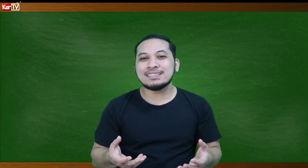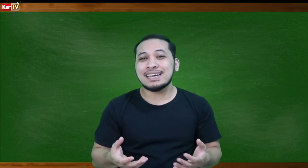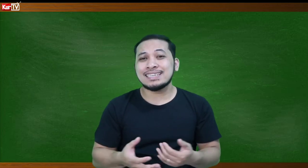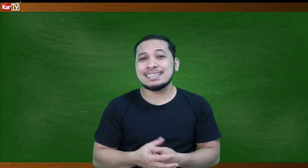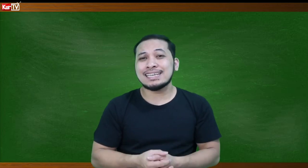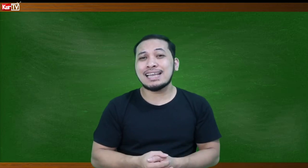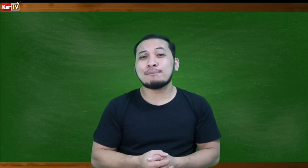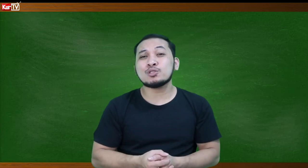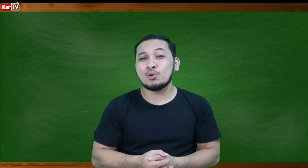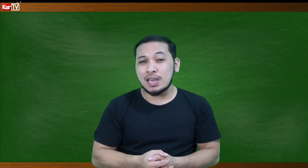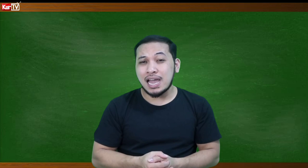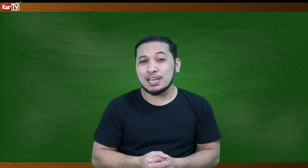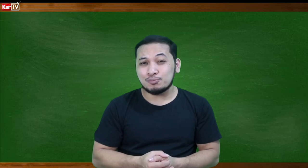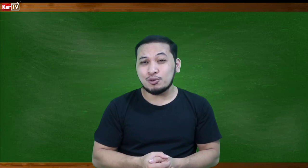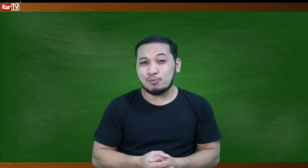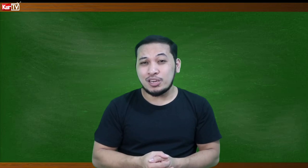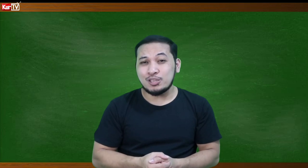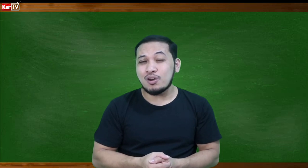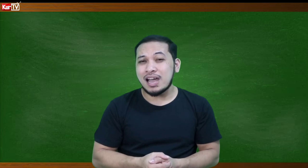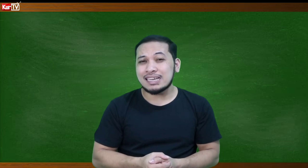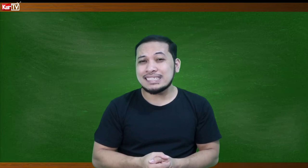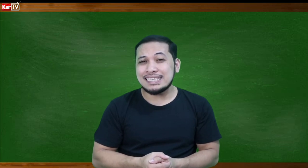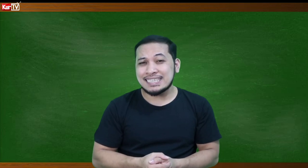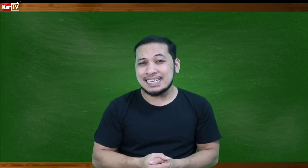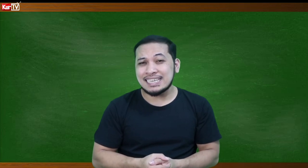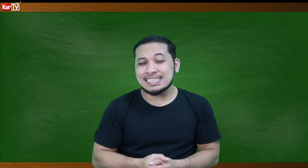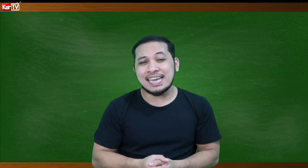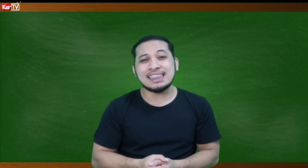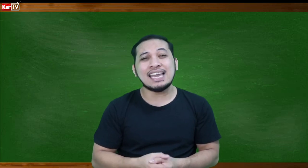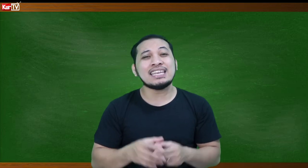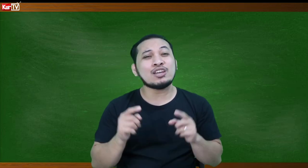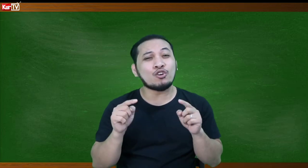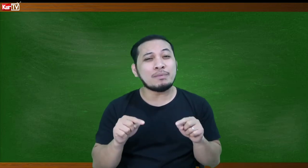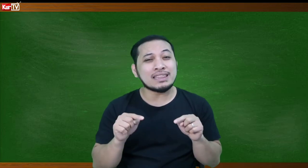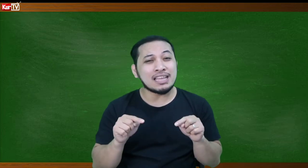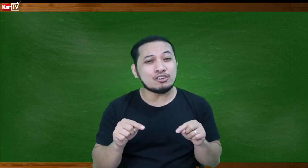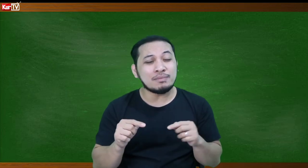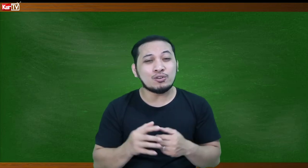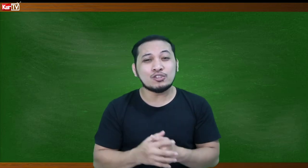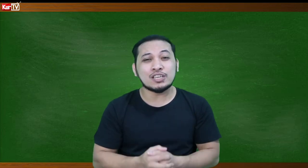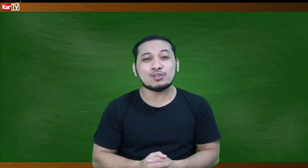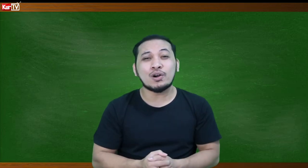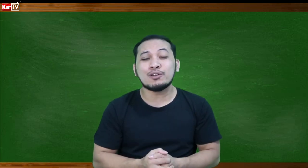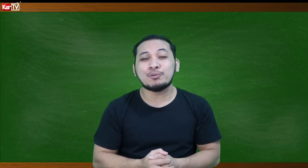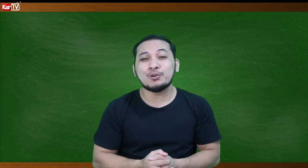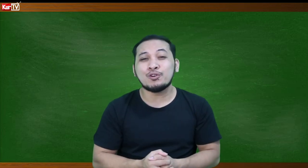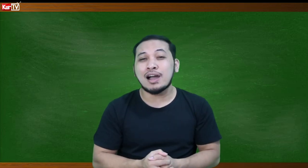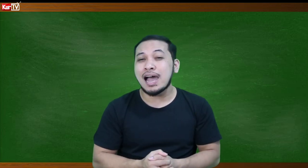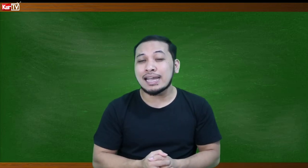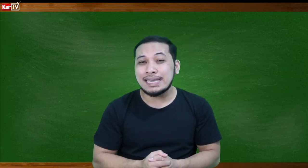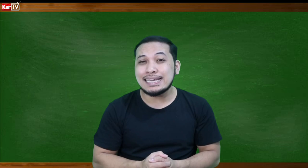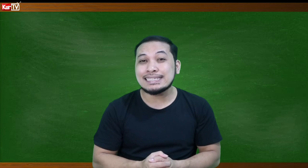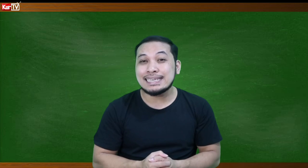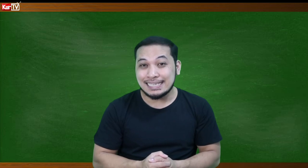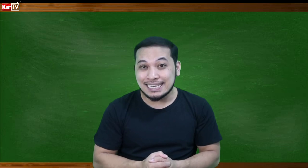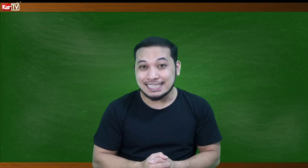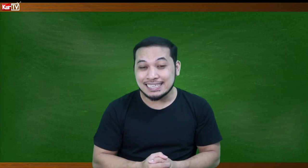magsasalita, tapos hulaan nyo po muli yung ating sinisenyas, and then i-comment down below nyo dyan kung ano po yung aking isinenyas